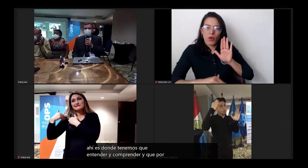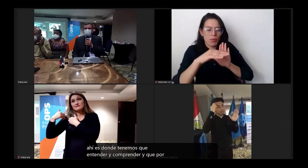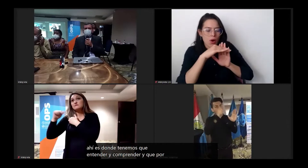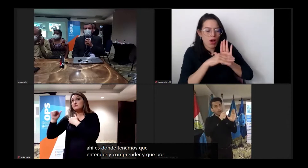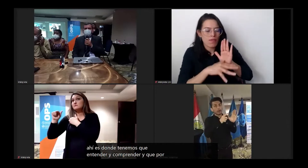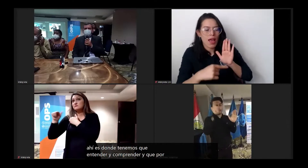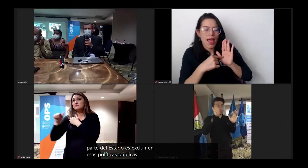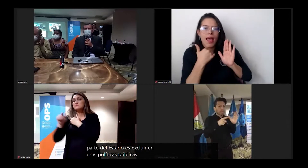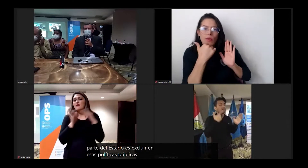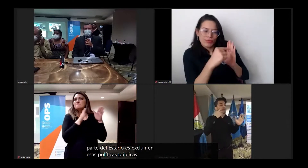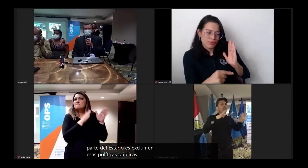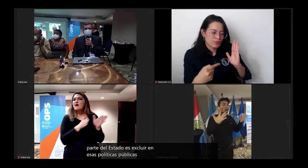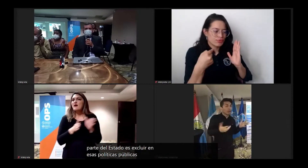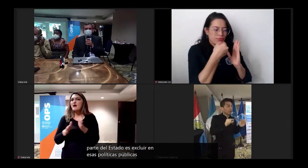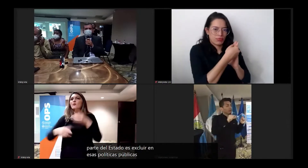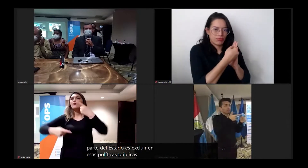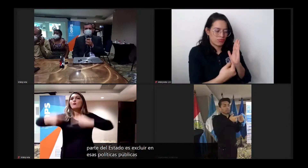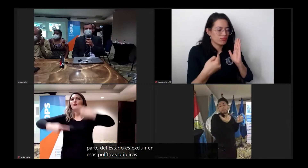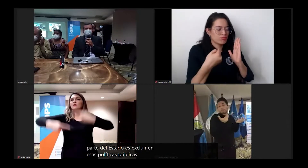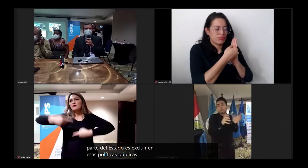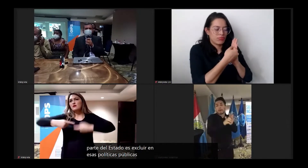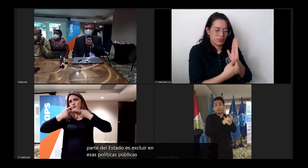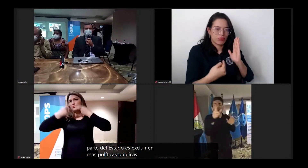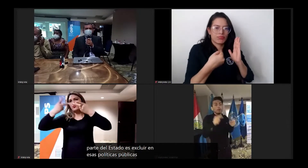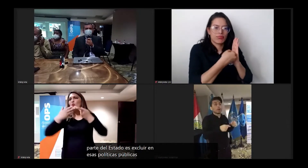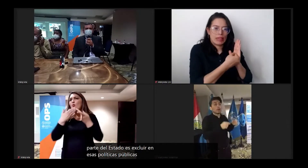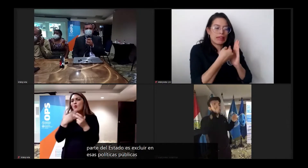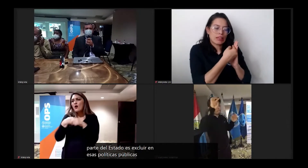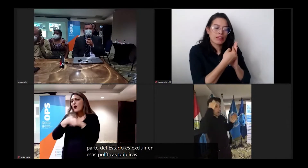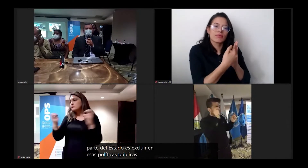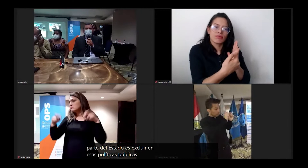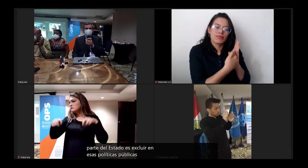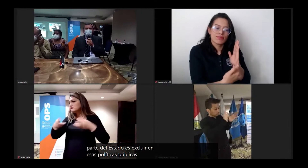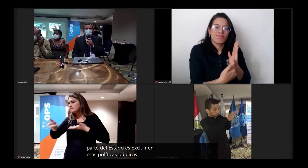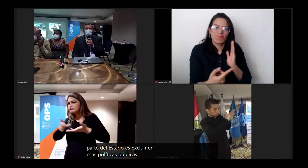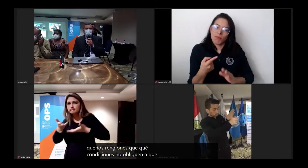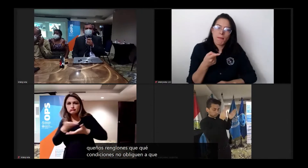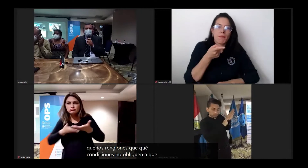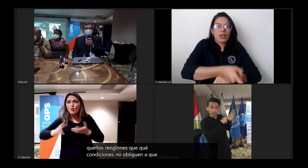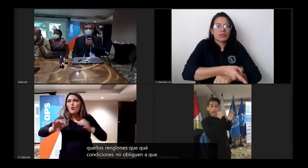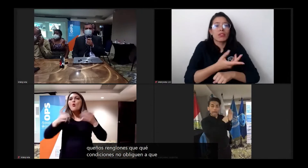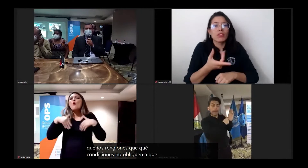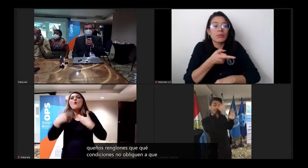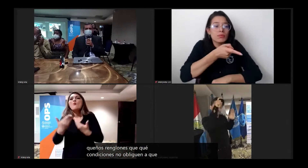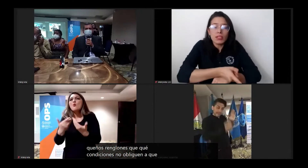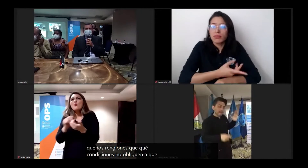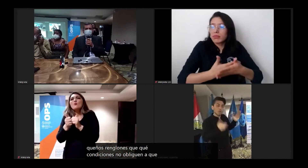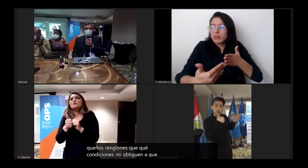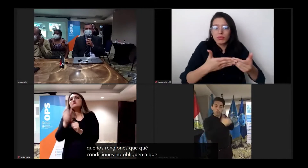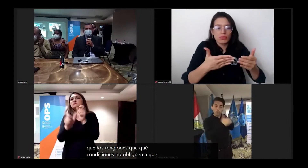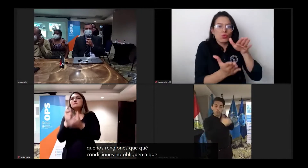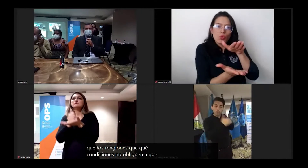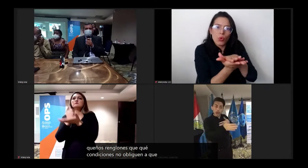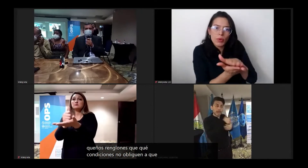pequeños renglones que condicionen o obliguen a que por lo menos todo documento que salga